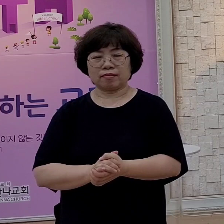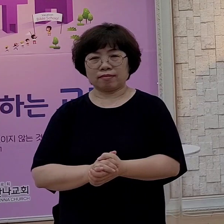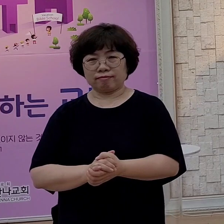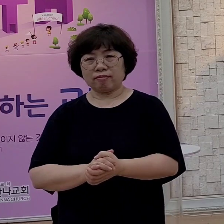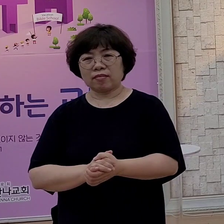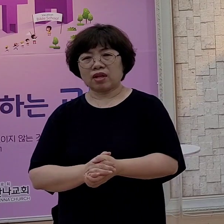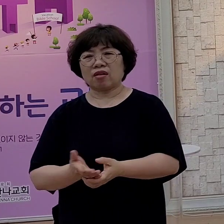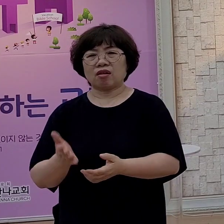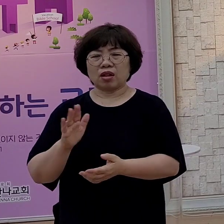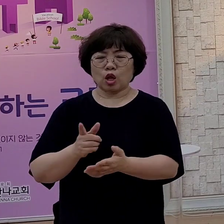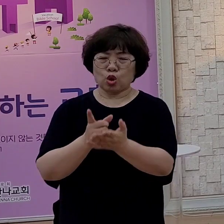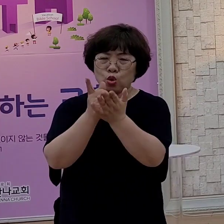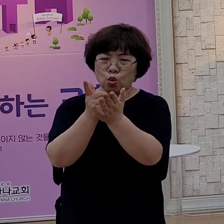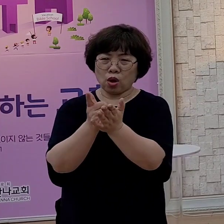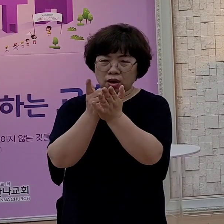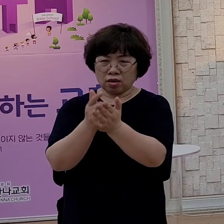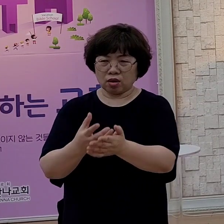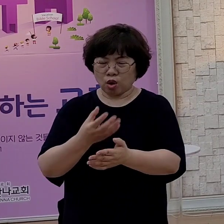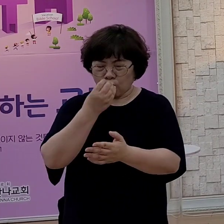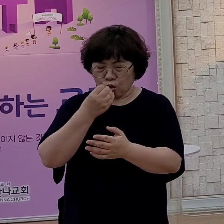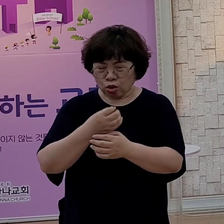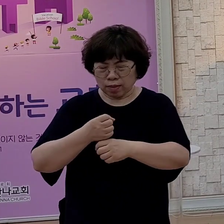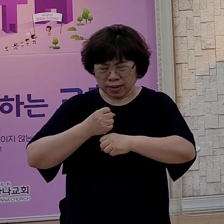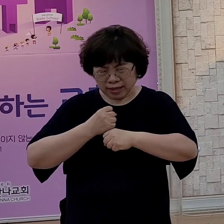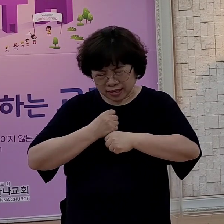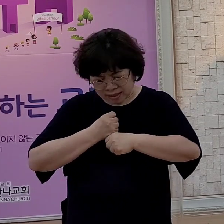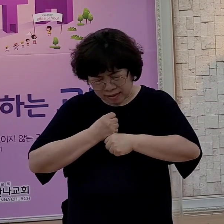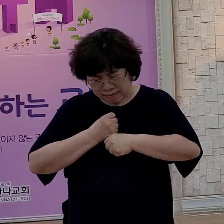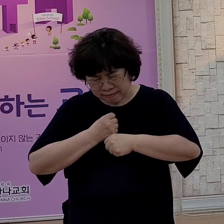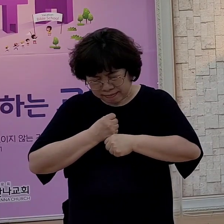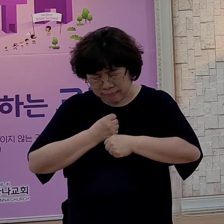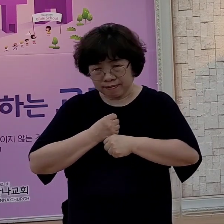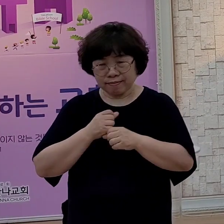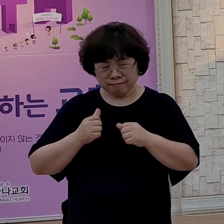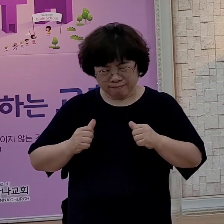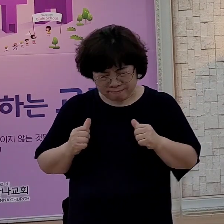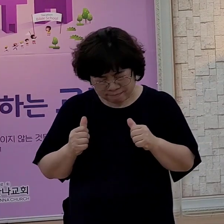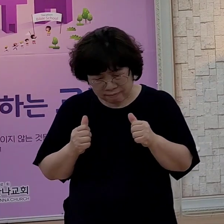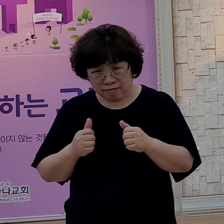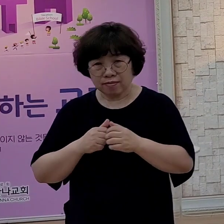어찌한다. 성을 간다고. 온갖 조롱을 다 받았을 거예요.